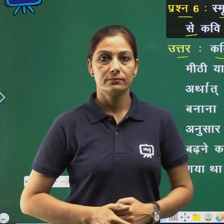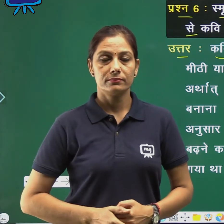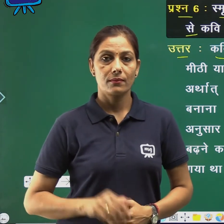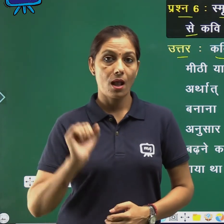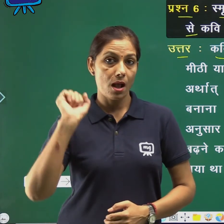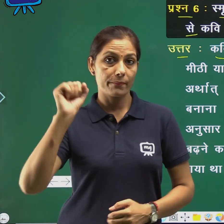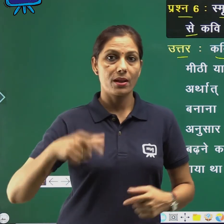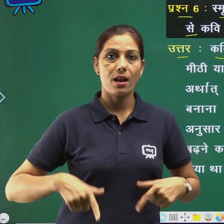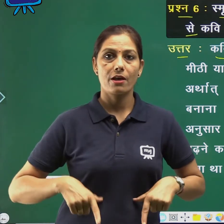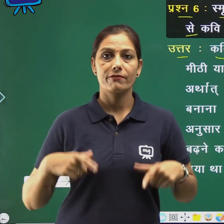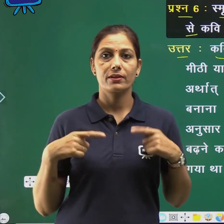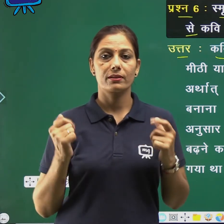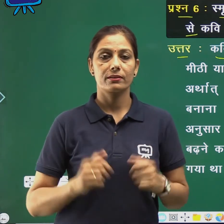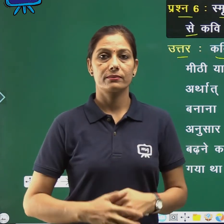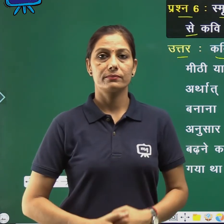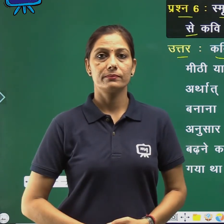अपने जीवन की